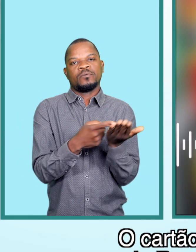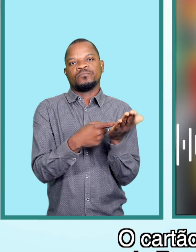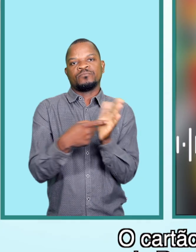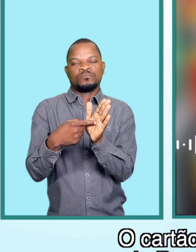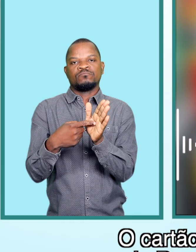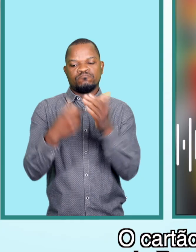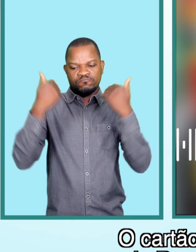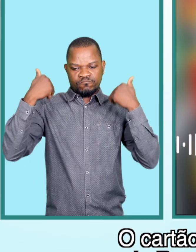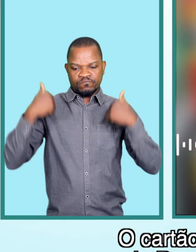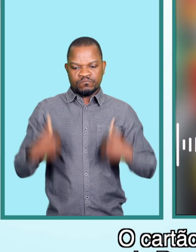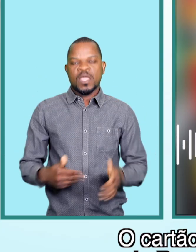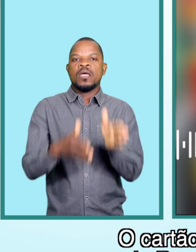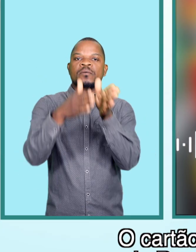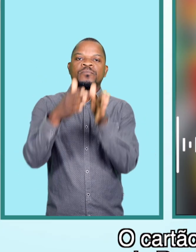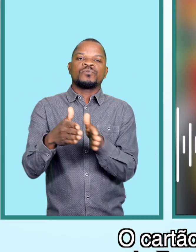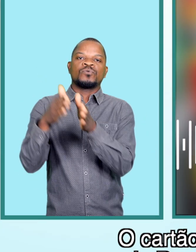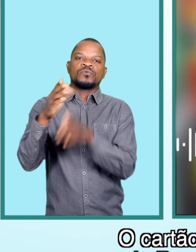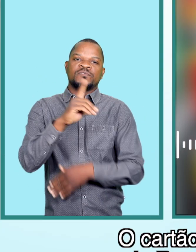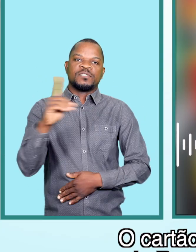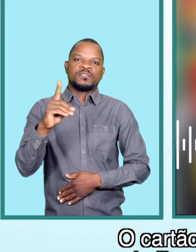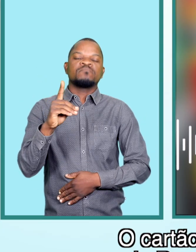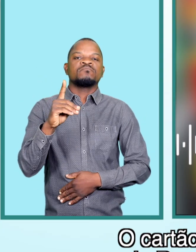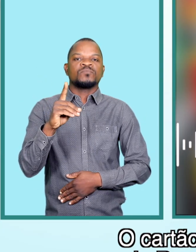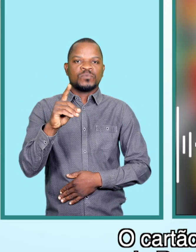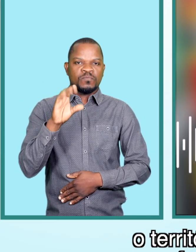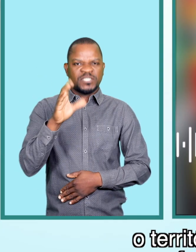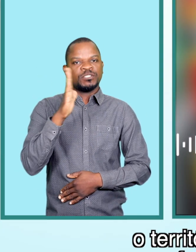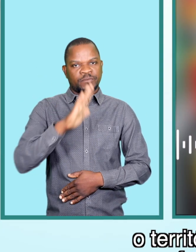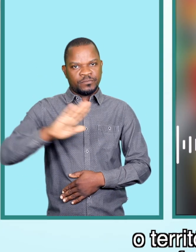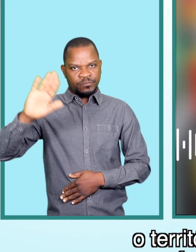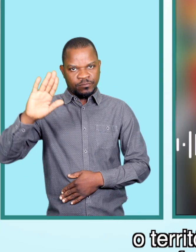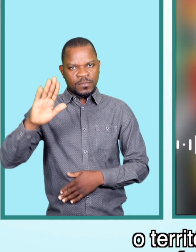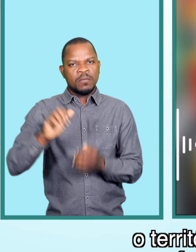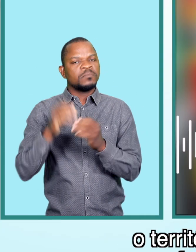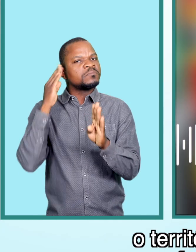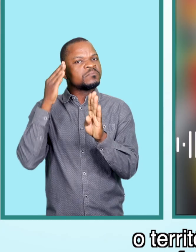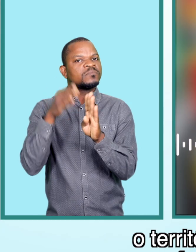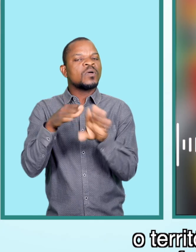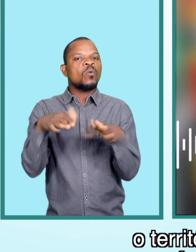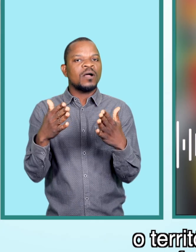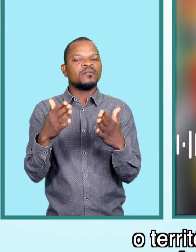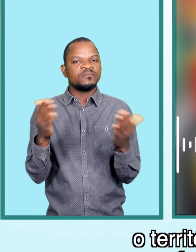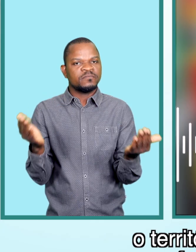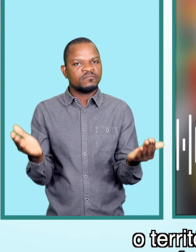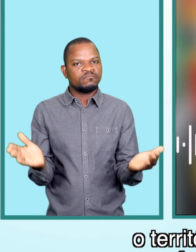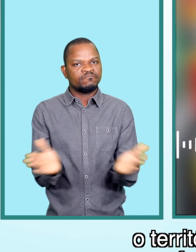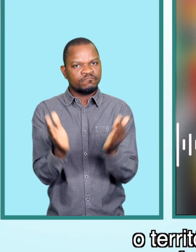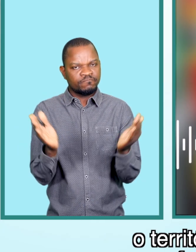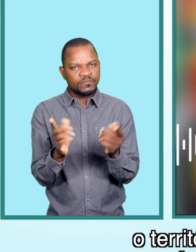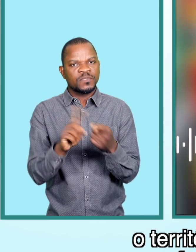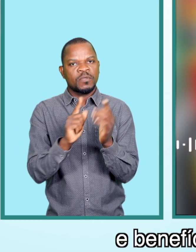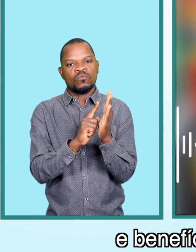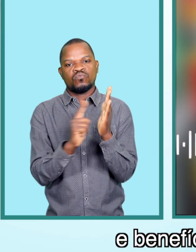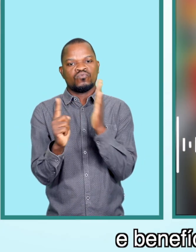constitui a prova do Estatuto da Pessoa com Deficiência em todo o território nacional, destinando-se a facilitar o acesso a serviços